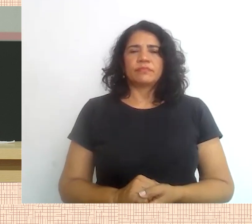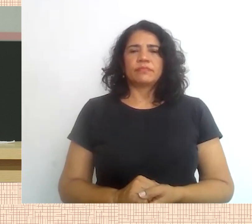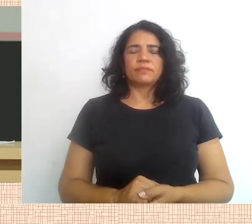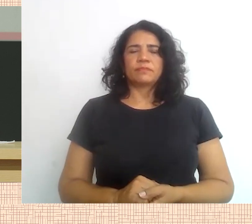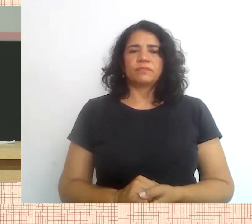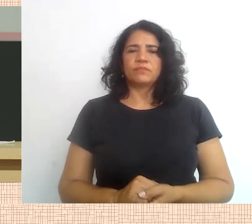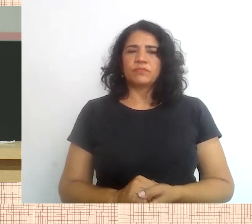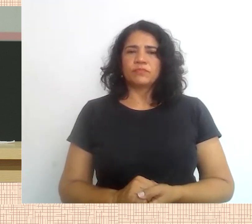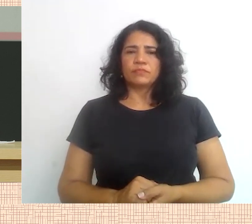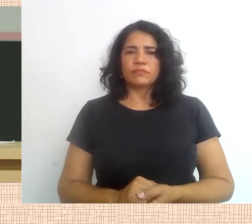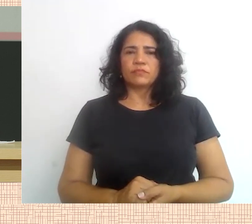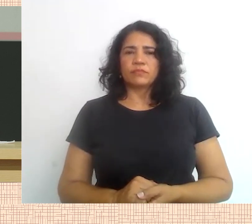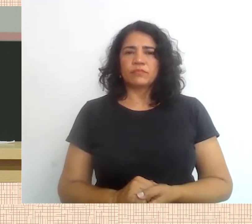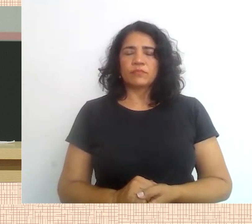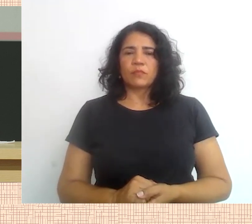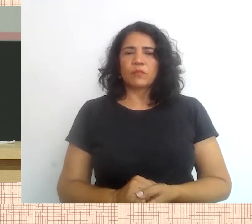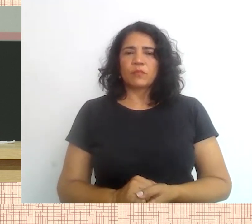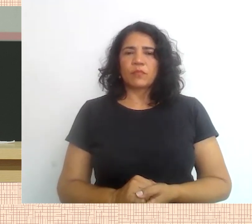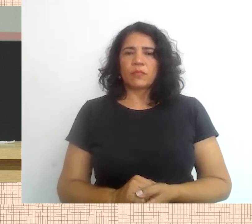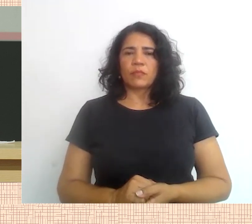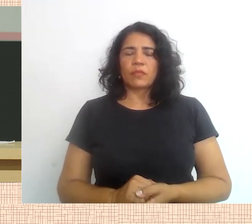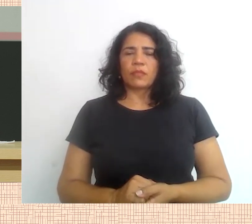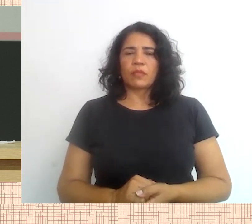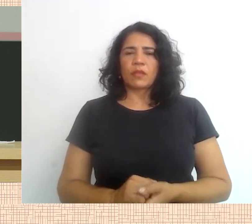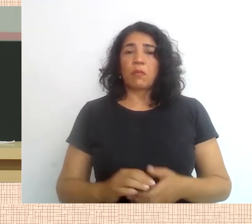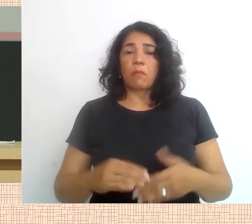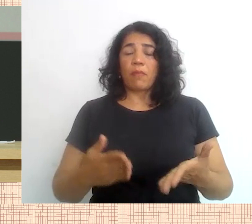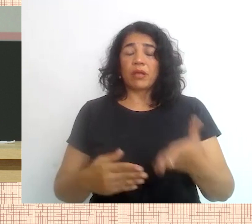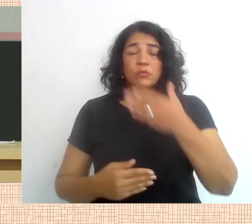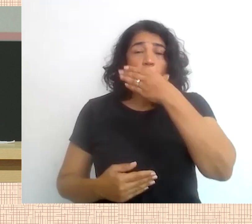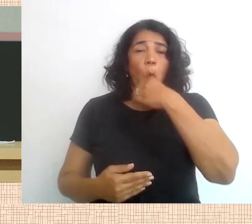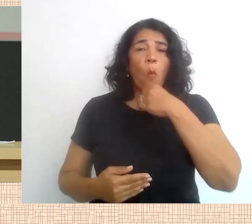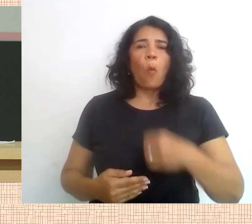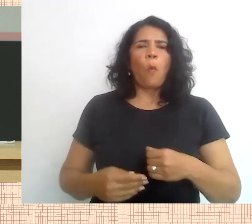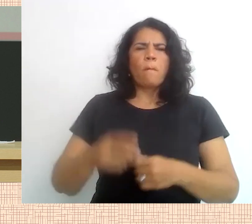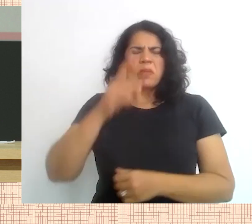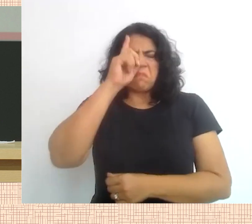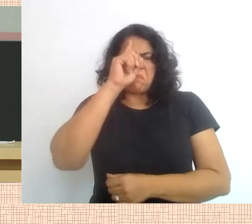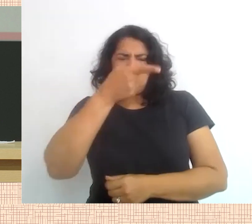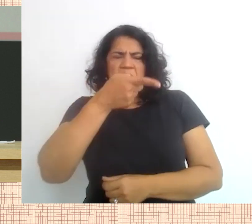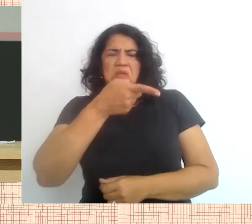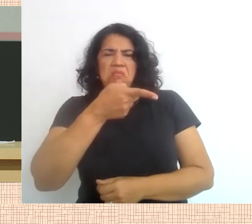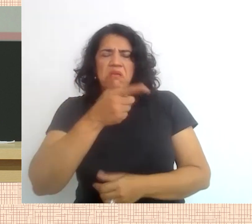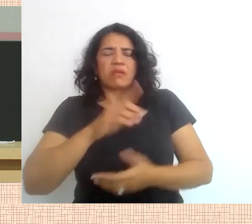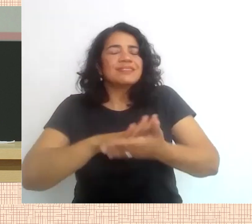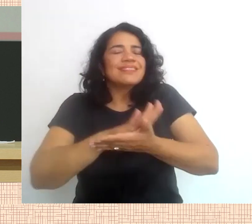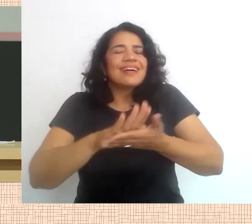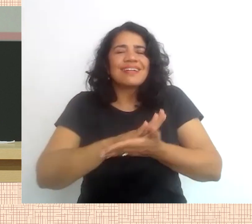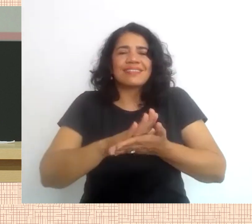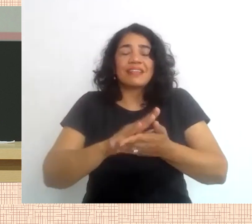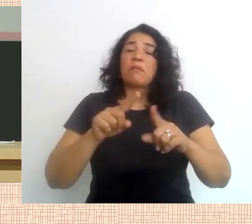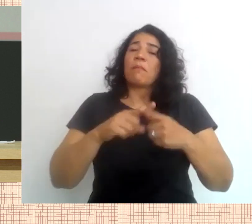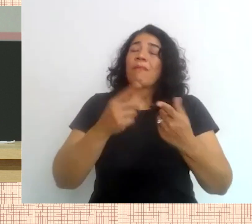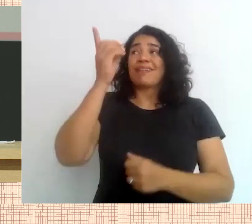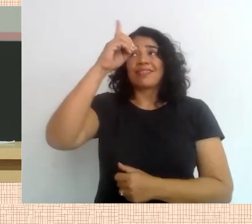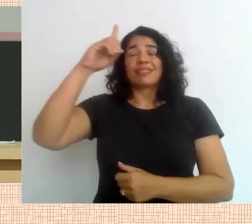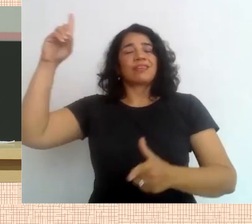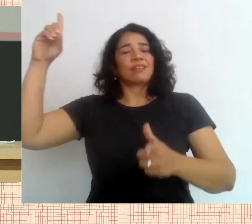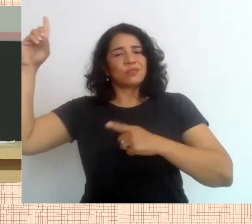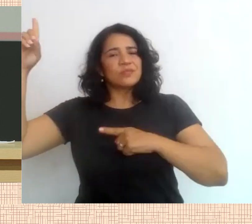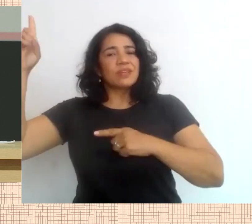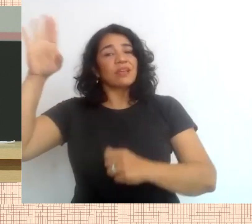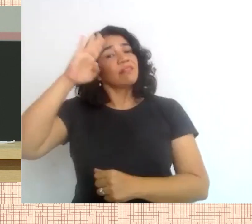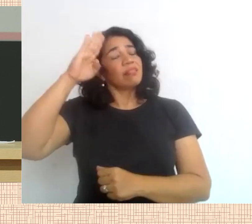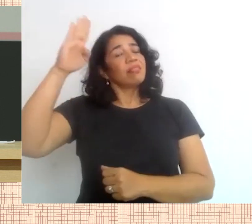terra. Deus manda. O Espírito Santo tem autoridade. Sim. Cristo é